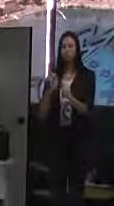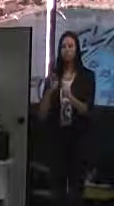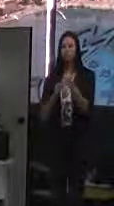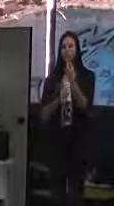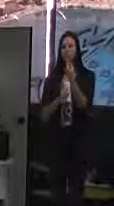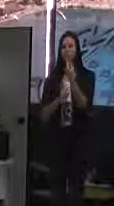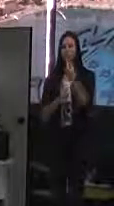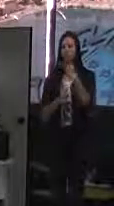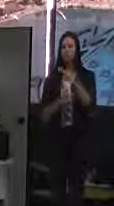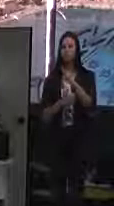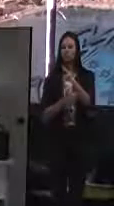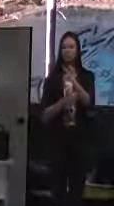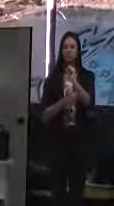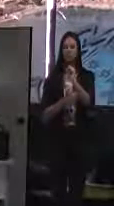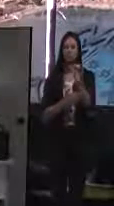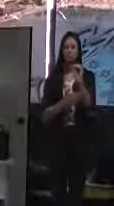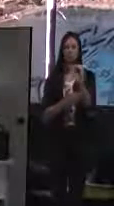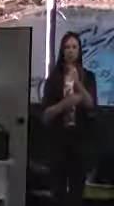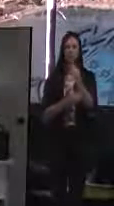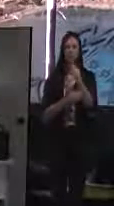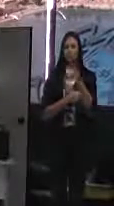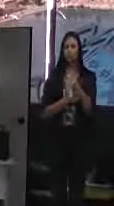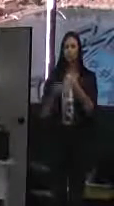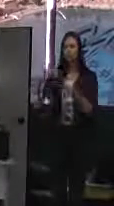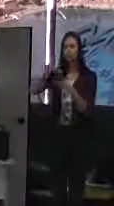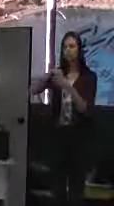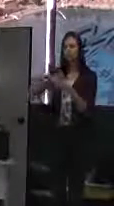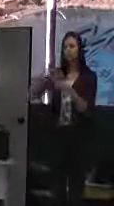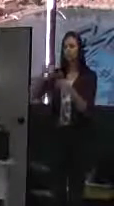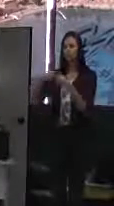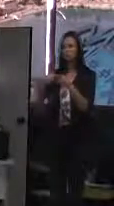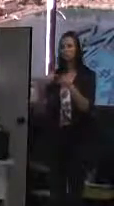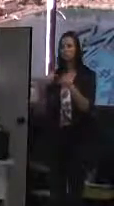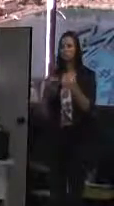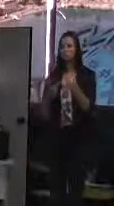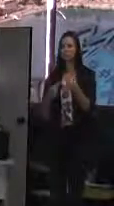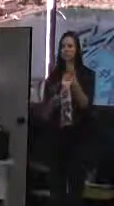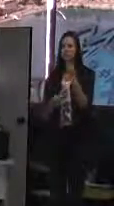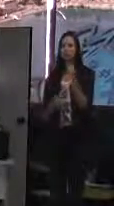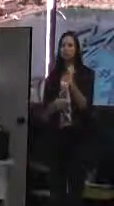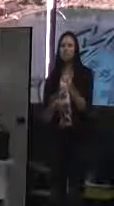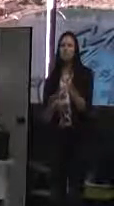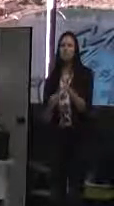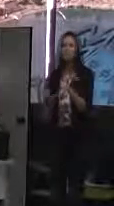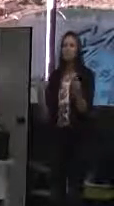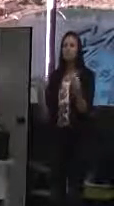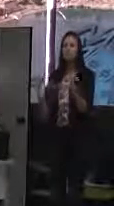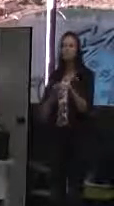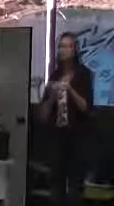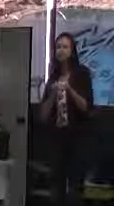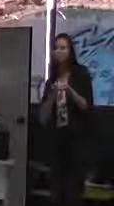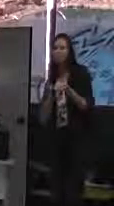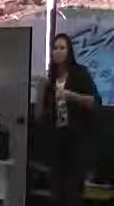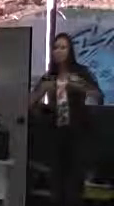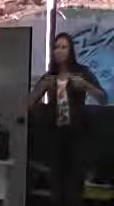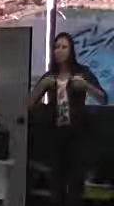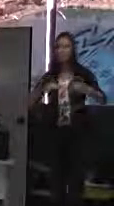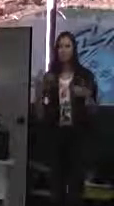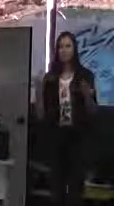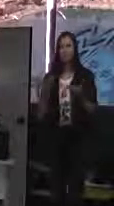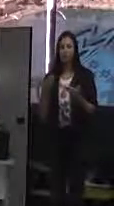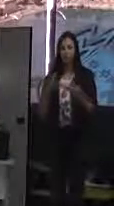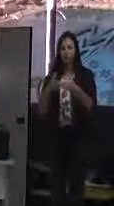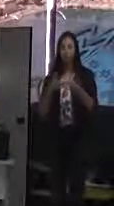1 milhão e 800 mil dentro da nossa cidade. Aí onde eu digo, isso é articulação política. Aí eu venho aqui